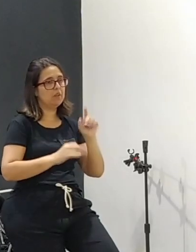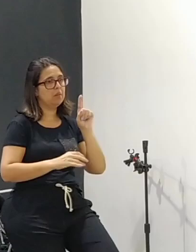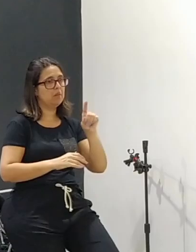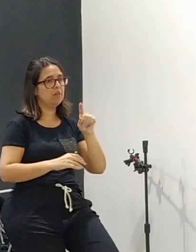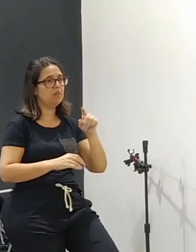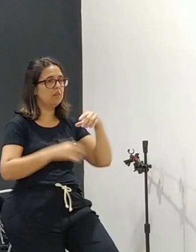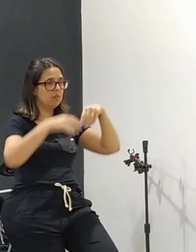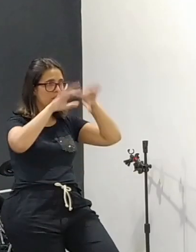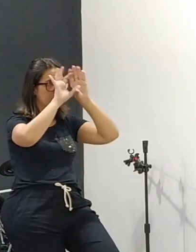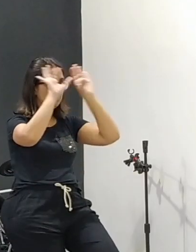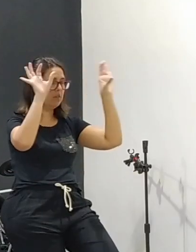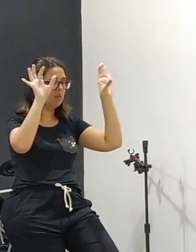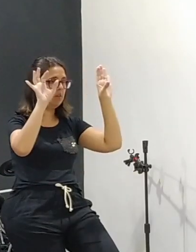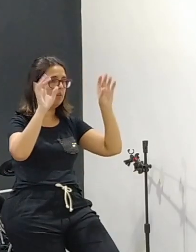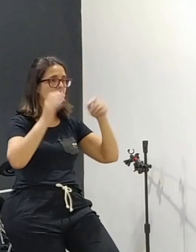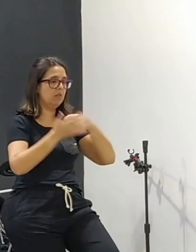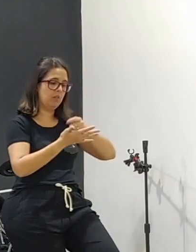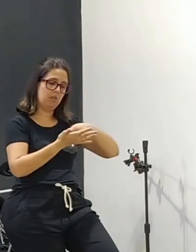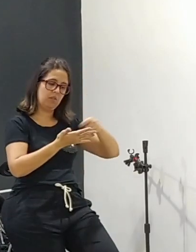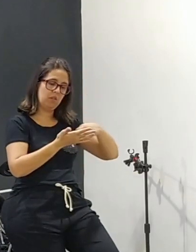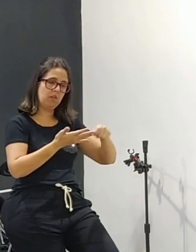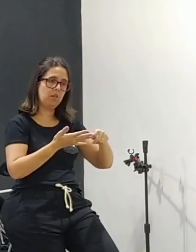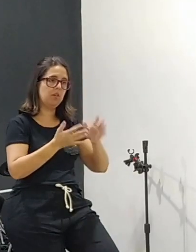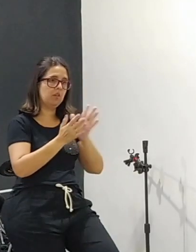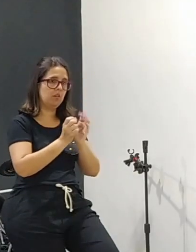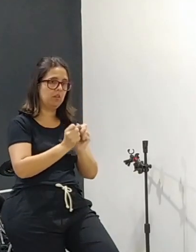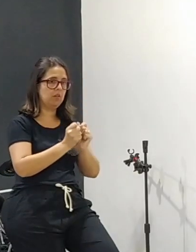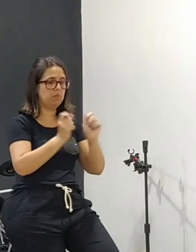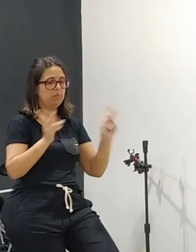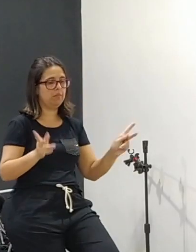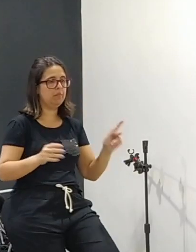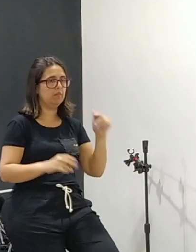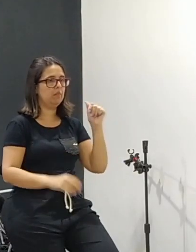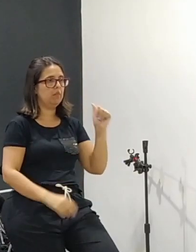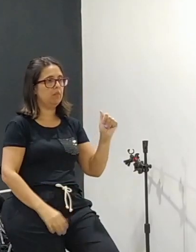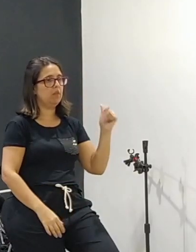está escrito lá em Apocalipse capítulo 21, de 4 a 7.